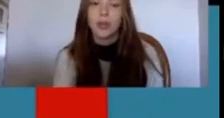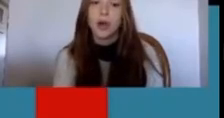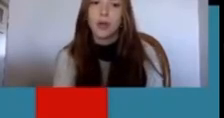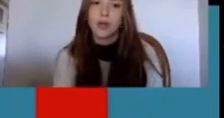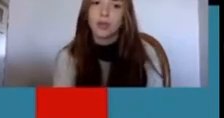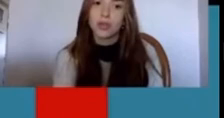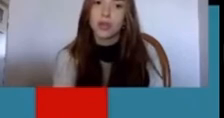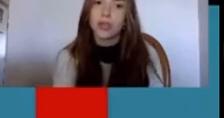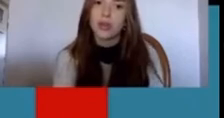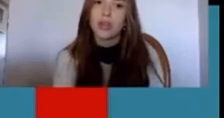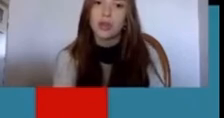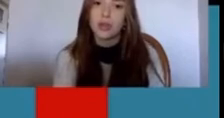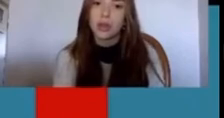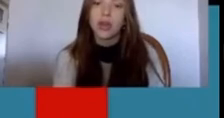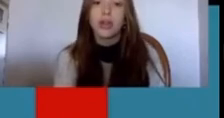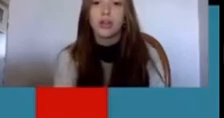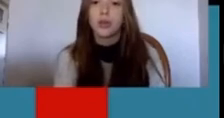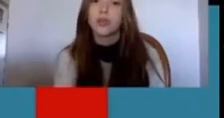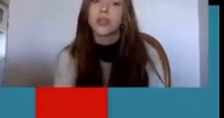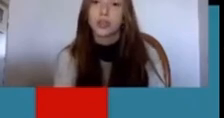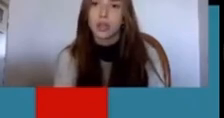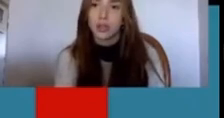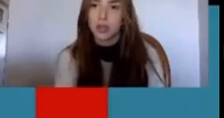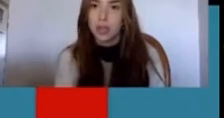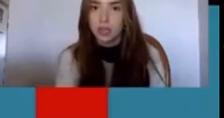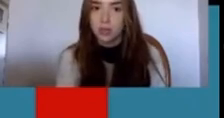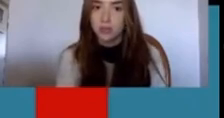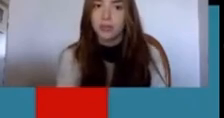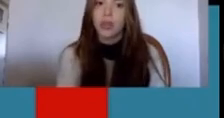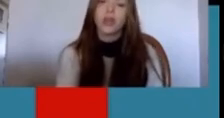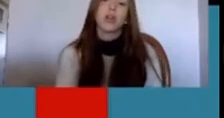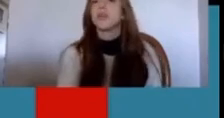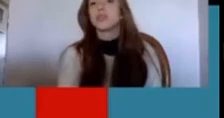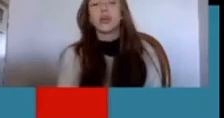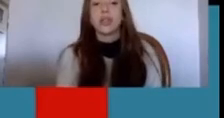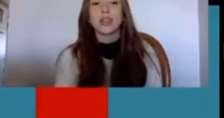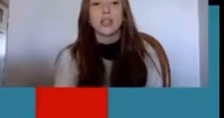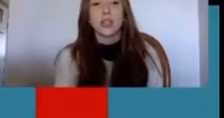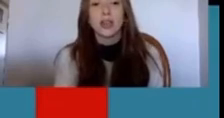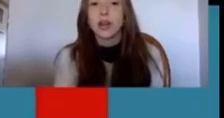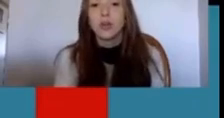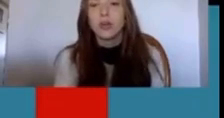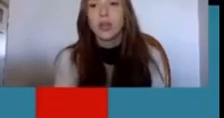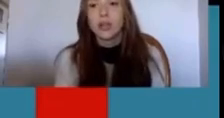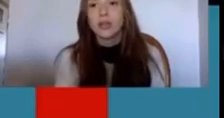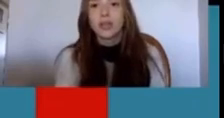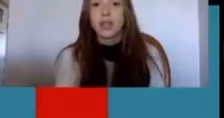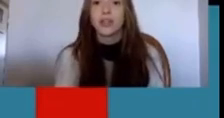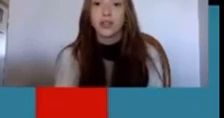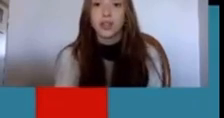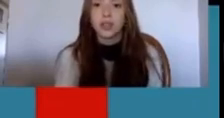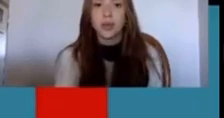a própria Constituição assegura que todos têm direito à educação. Eu escolhi essa citação porque ela me